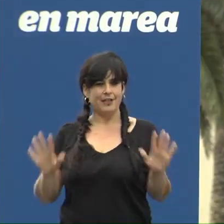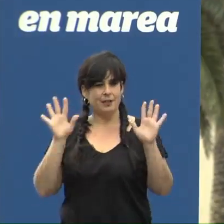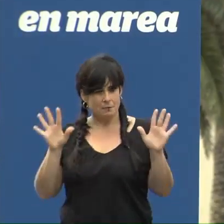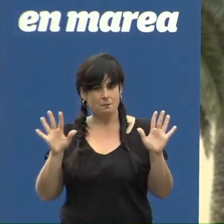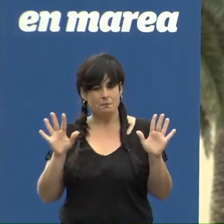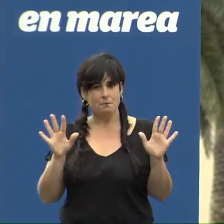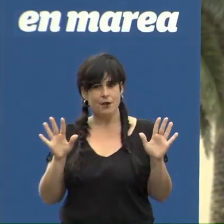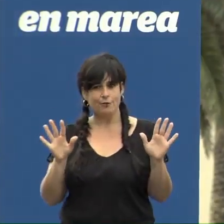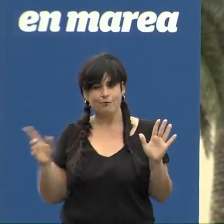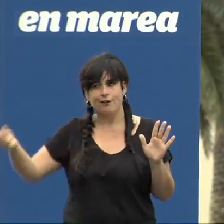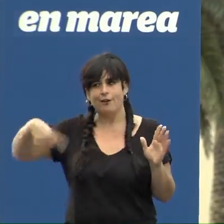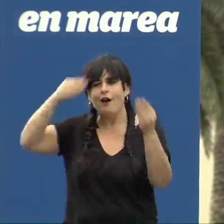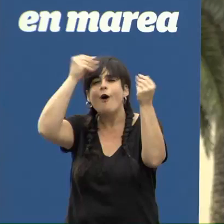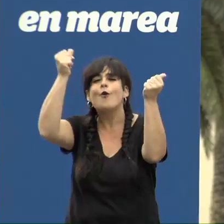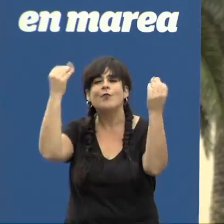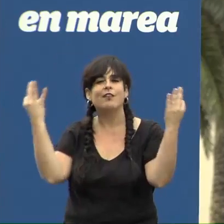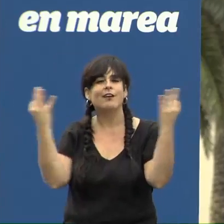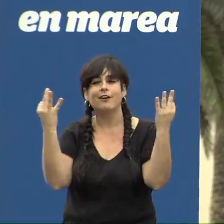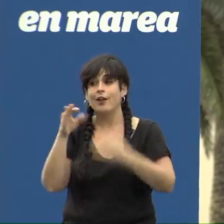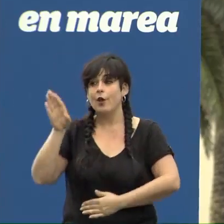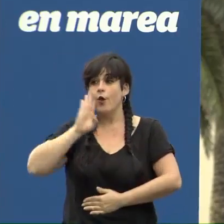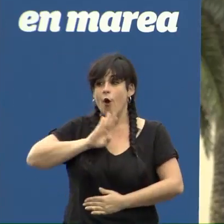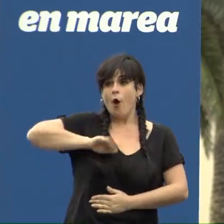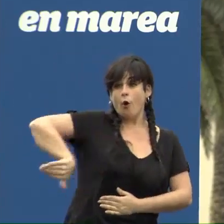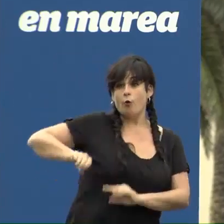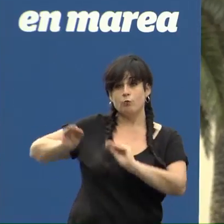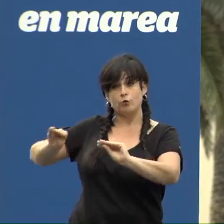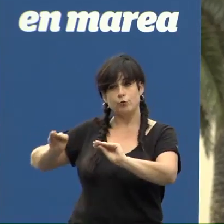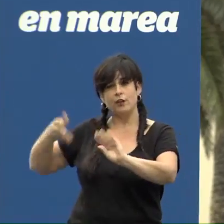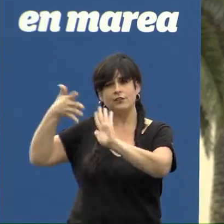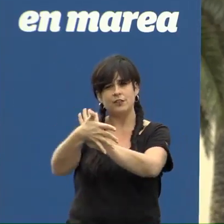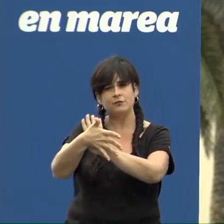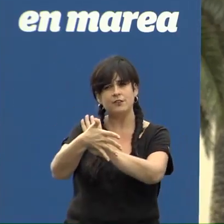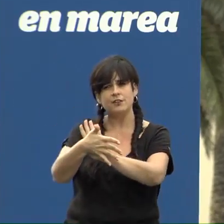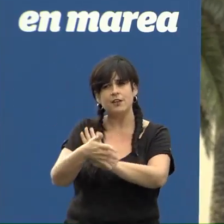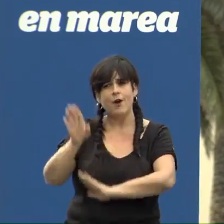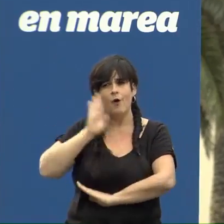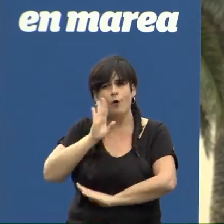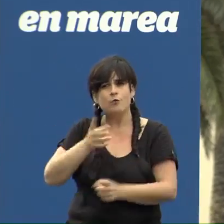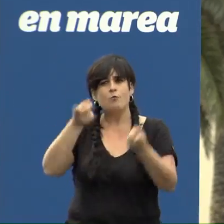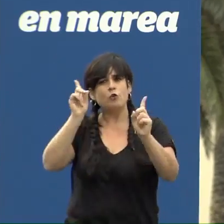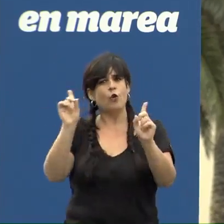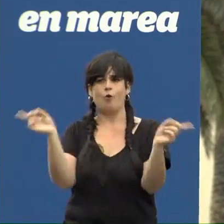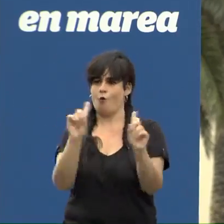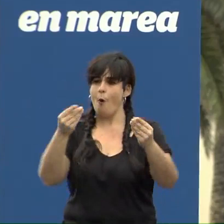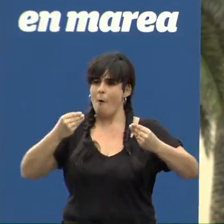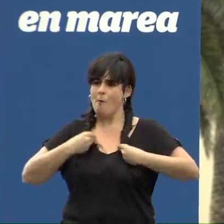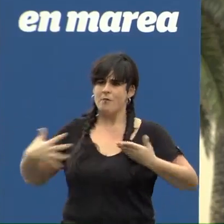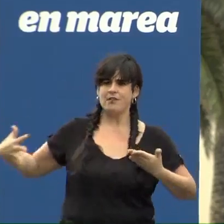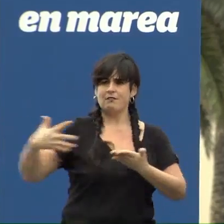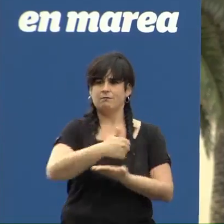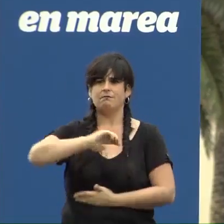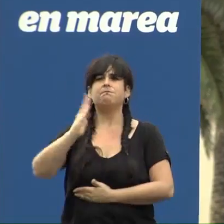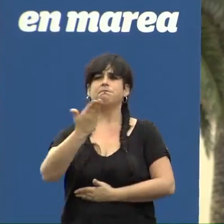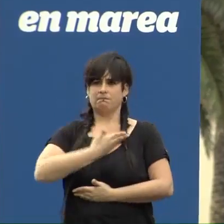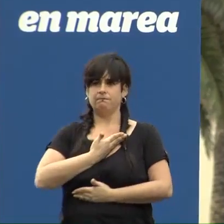esquecendo conscientemente que a súa corrupción, ao final, non é só corrupción, ten prezo para a vida diaria de todos e todas. A súa corrupción